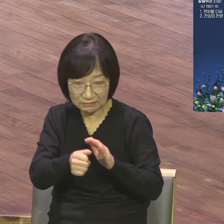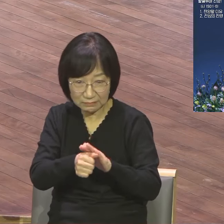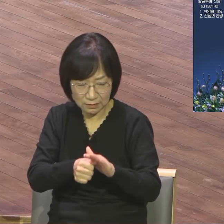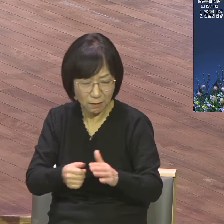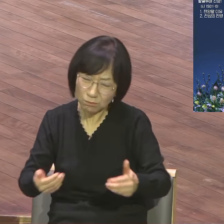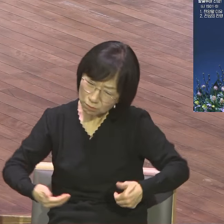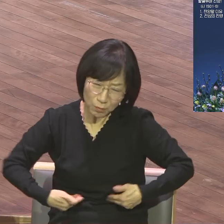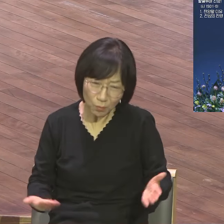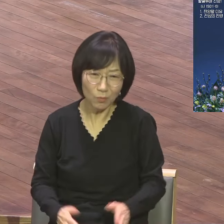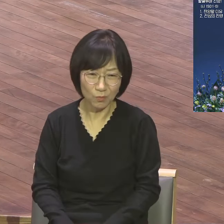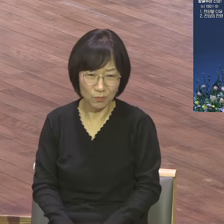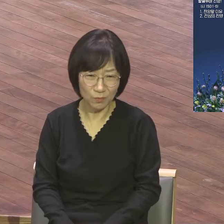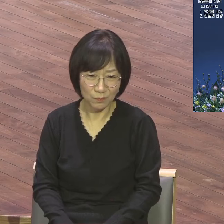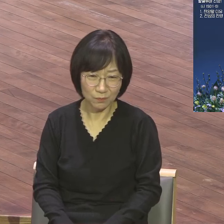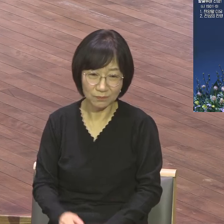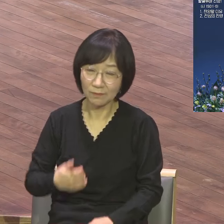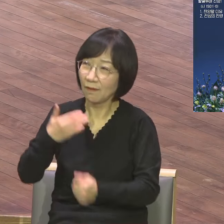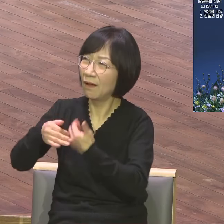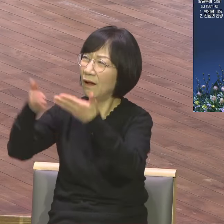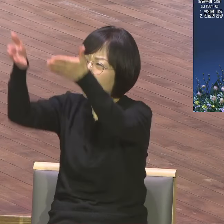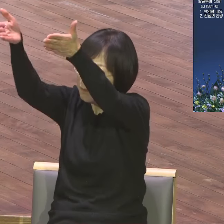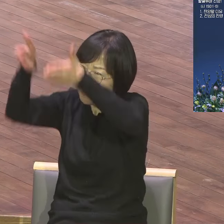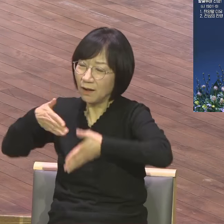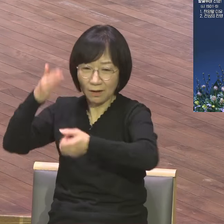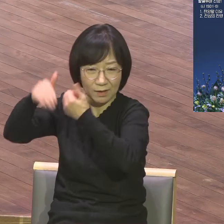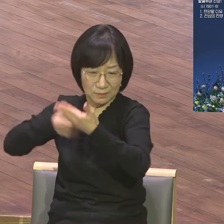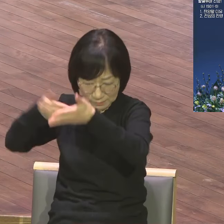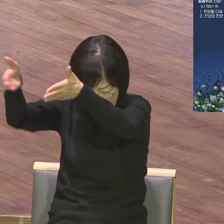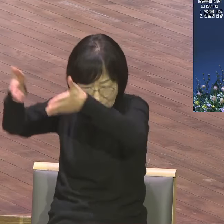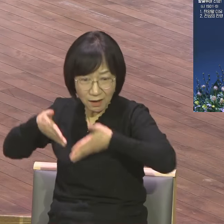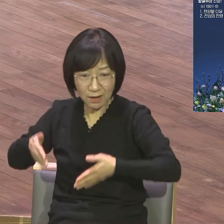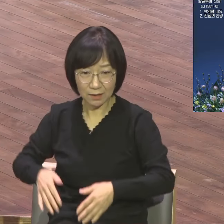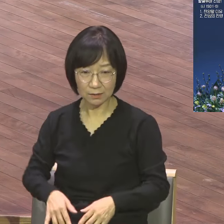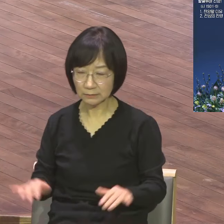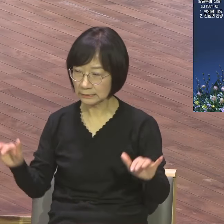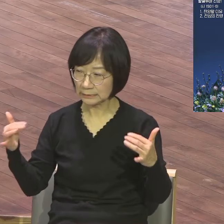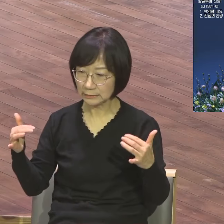제한받을 제약받을 이유가 없어요.